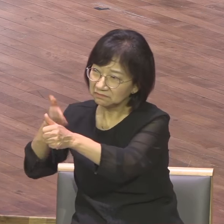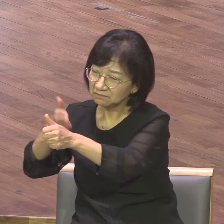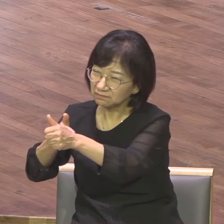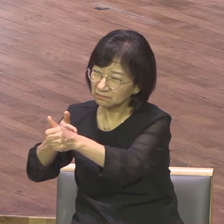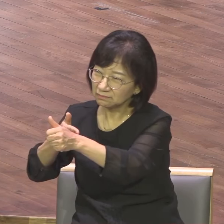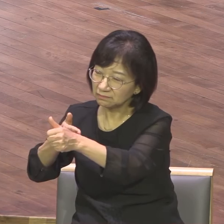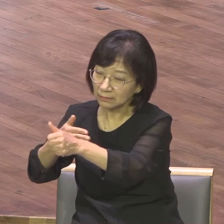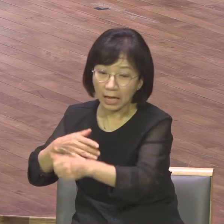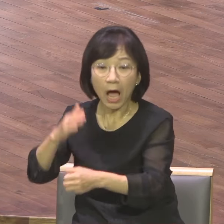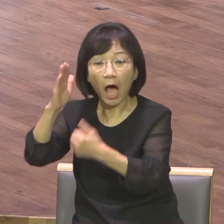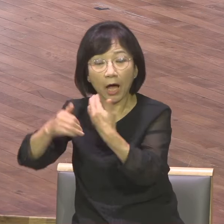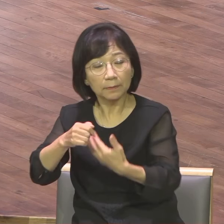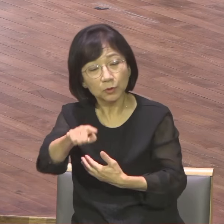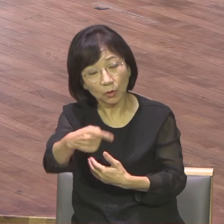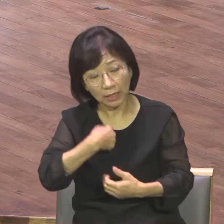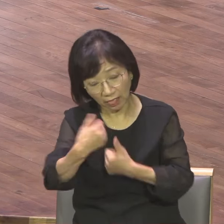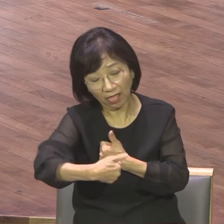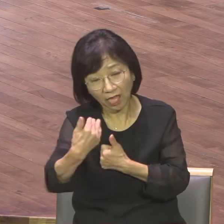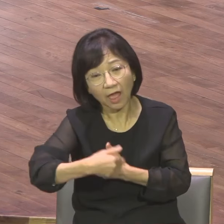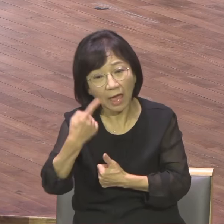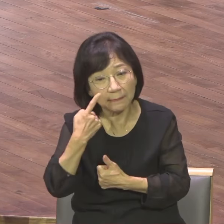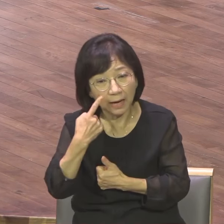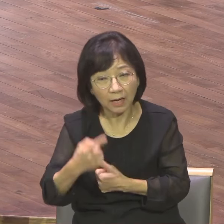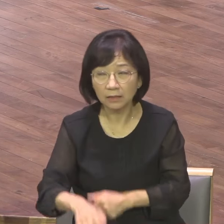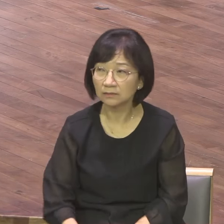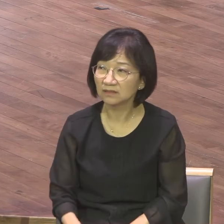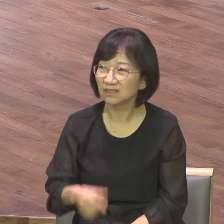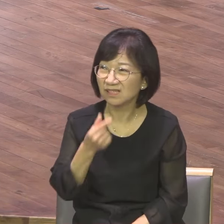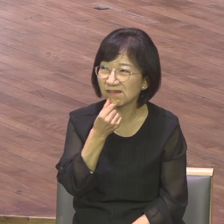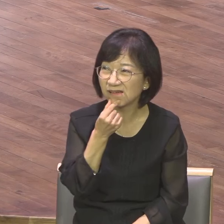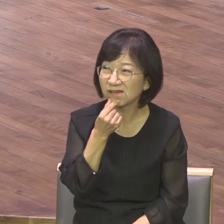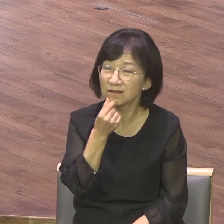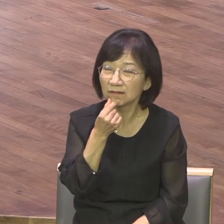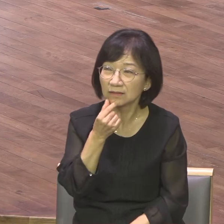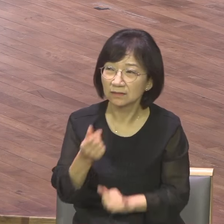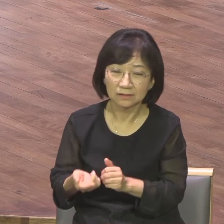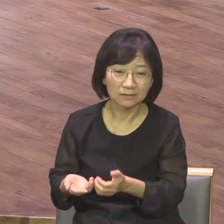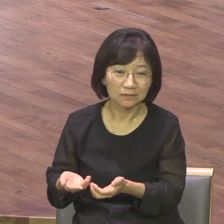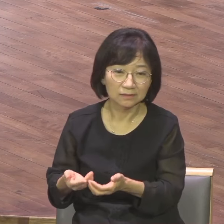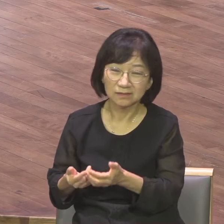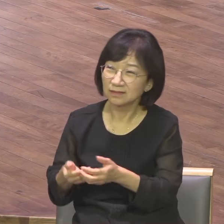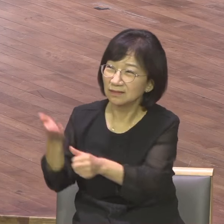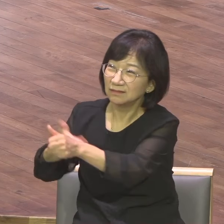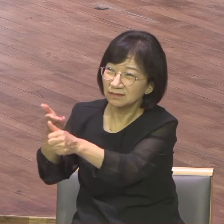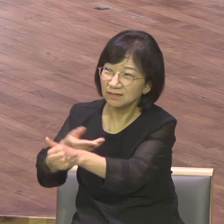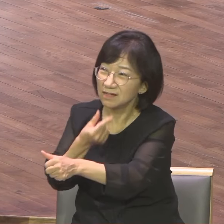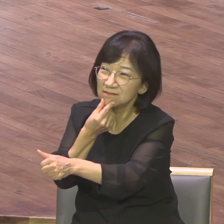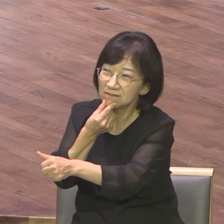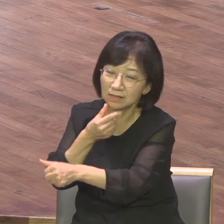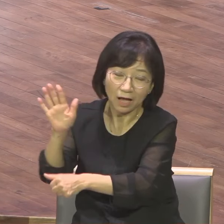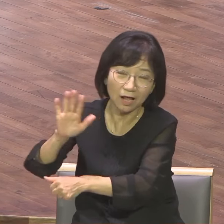이거는요 하나님 말씀을 듣지 않으려고 하는 핑계와 변명에 불과해요.